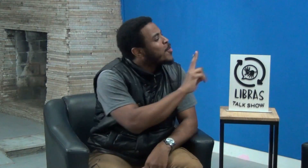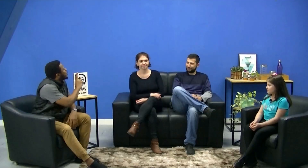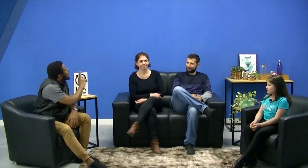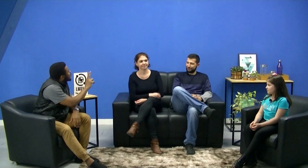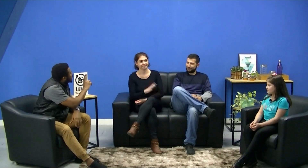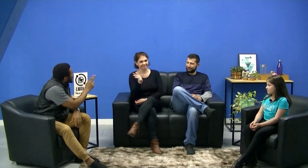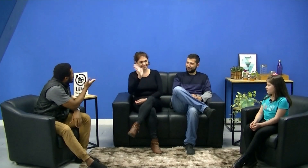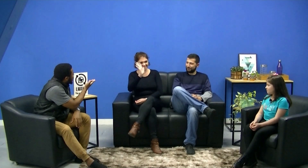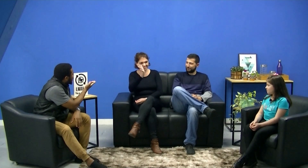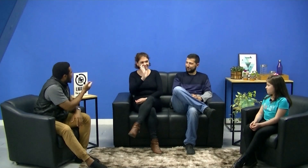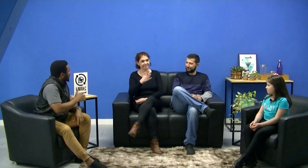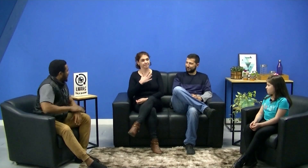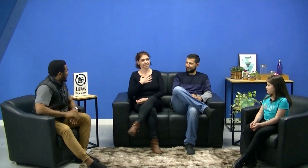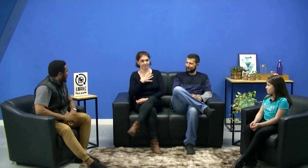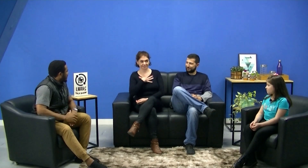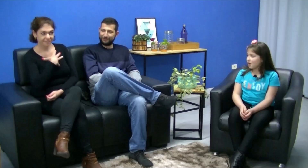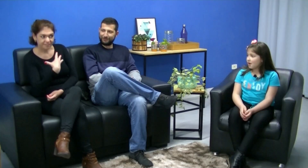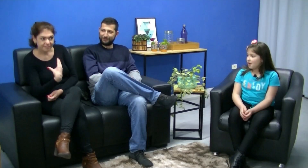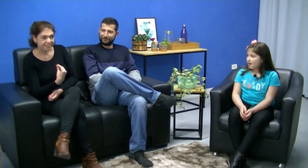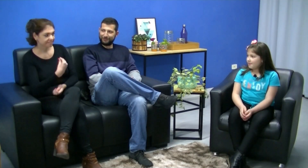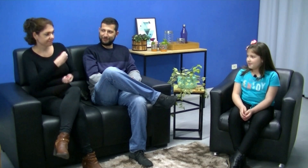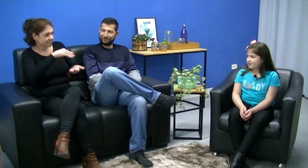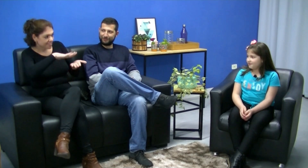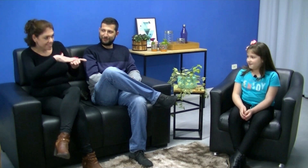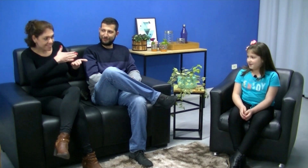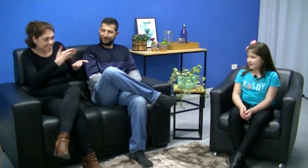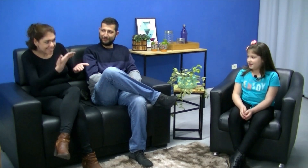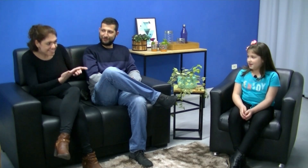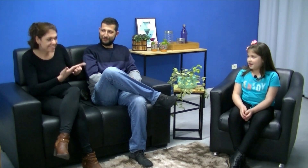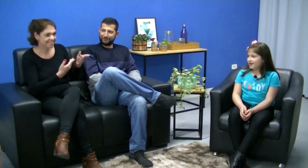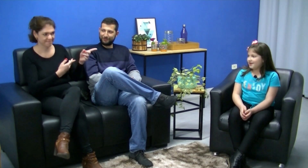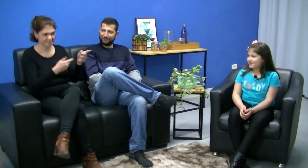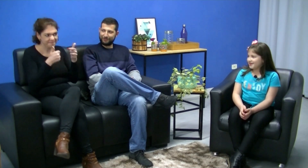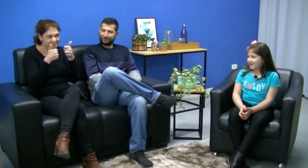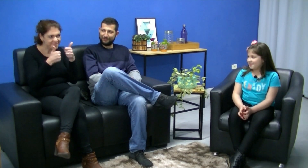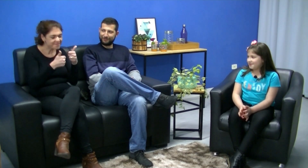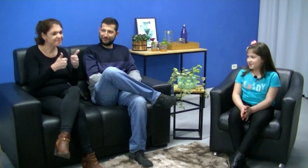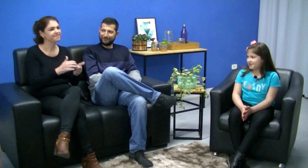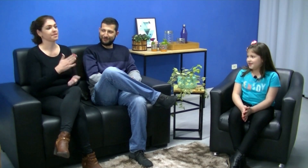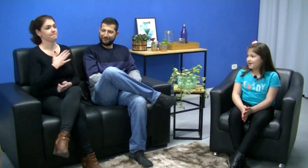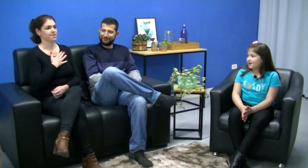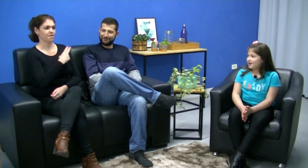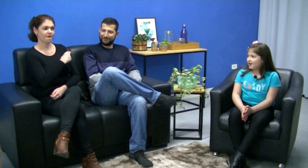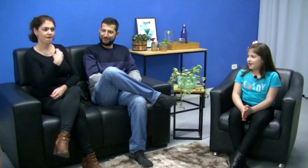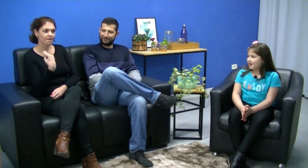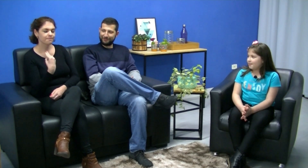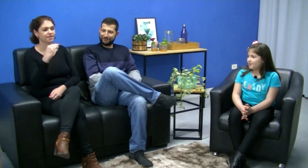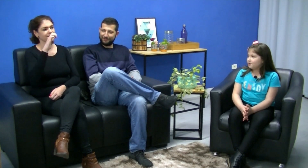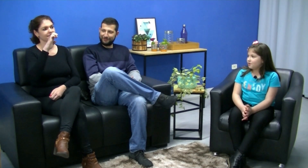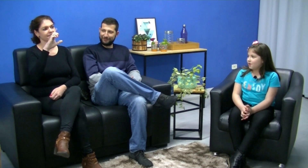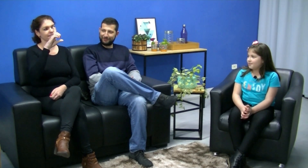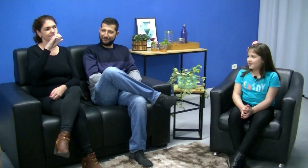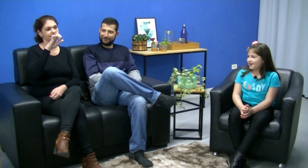Gabriela. Pode se apresentar, por favor? Minha filha é intérprete. Meu nome é